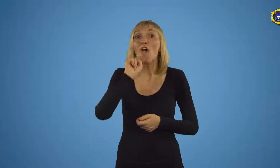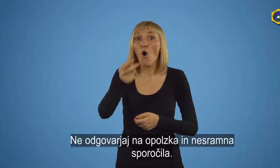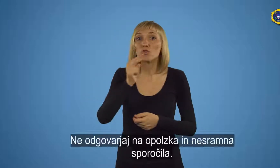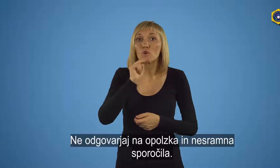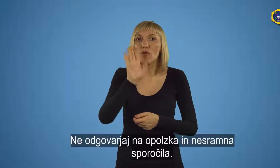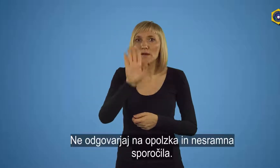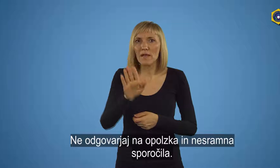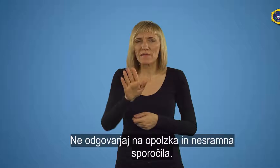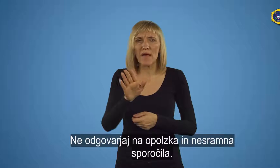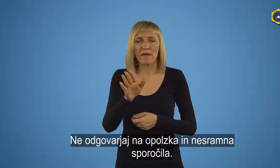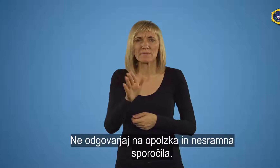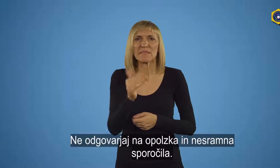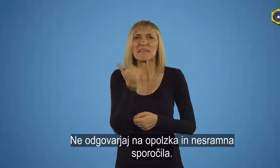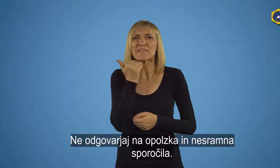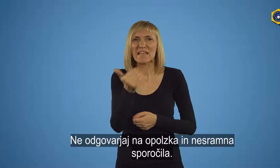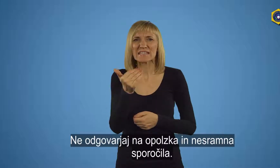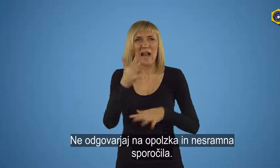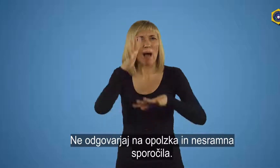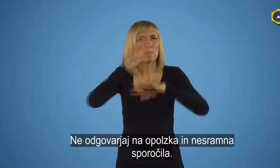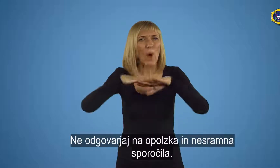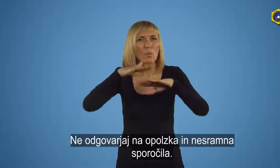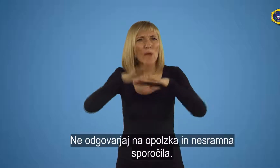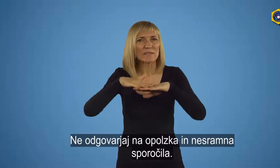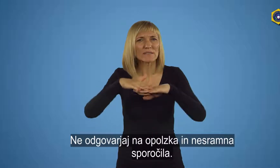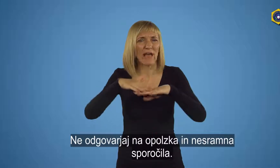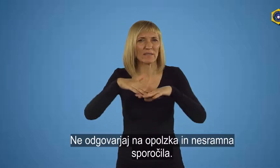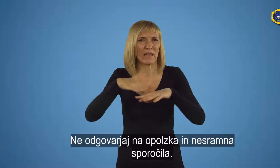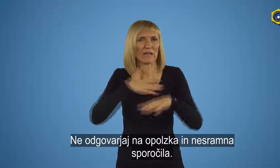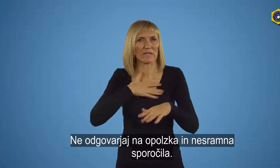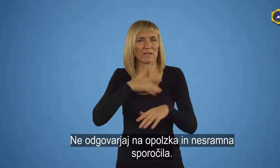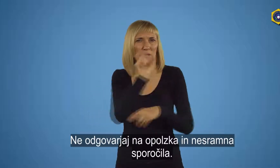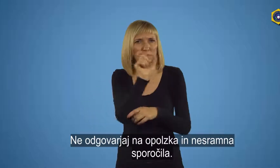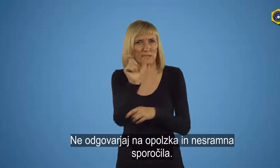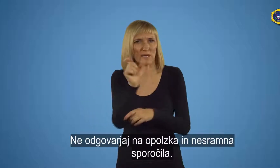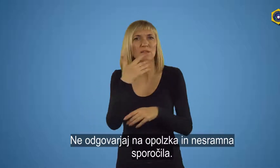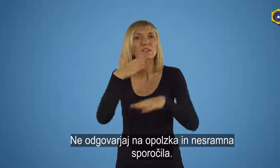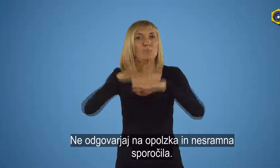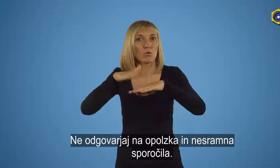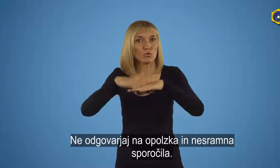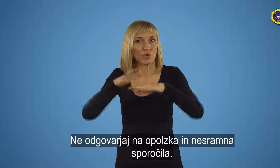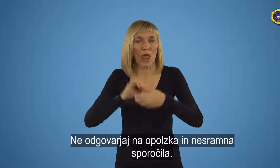Ne odgovarjaj na opolzka in nesramna sporočila.